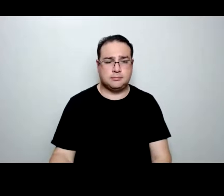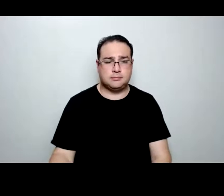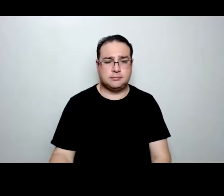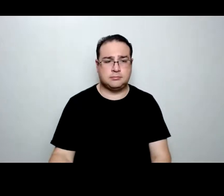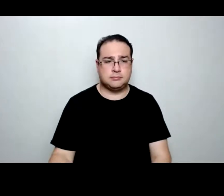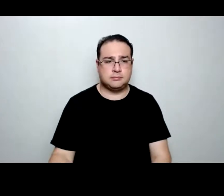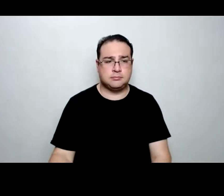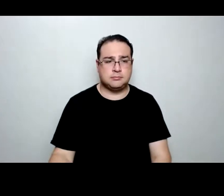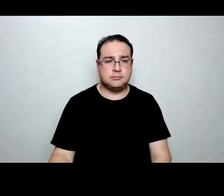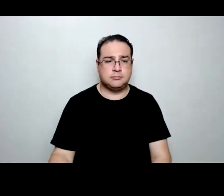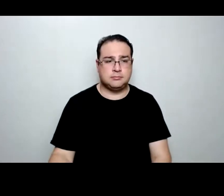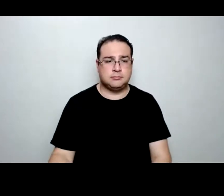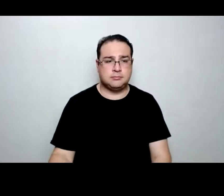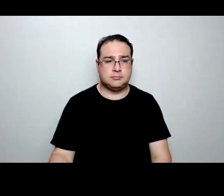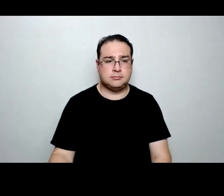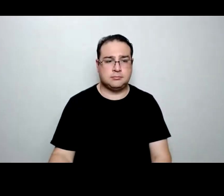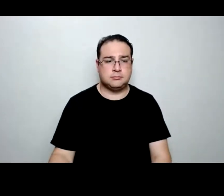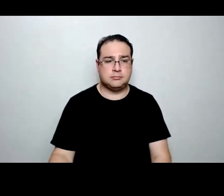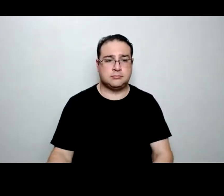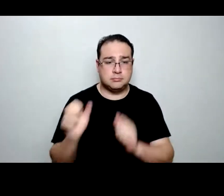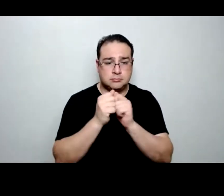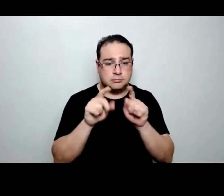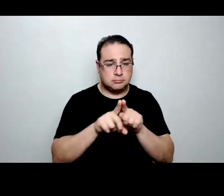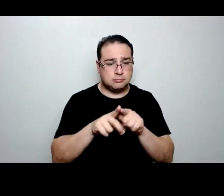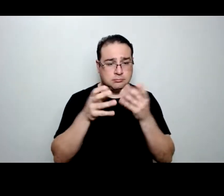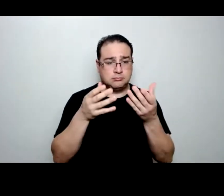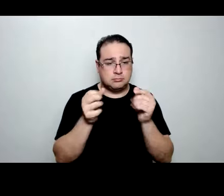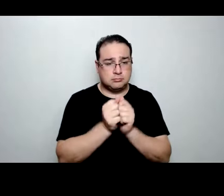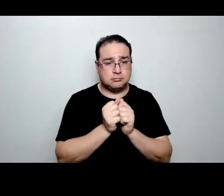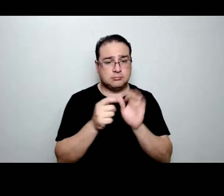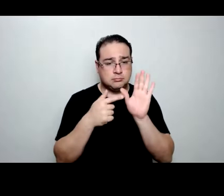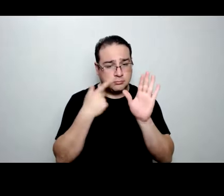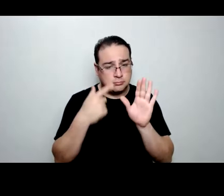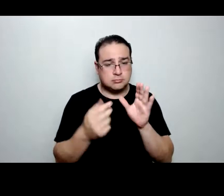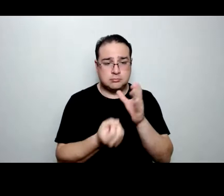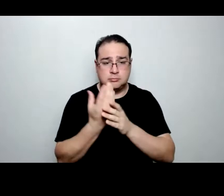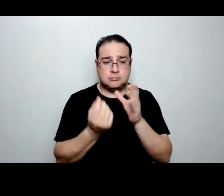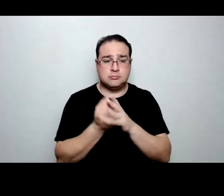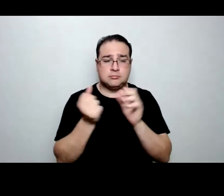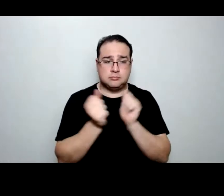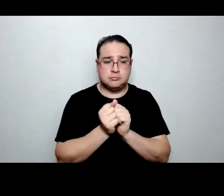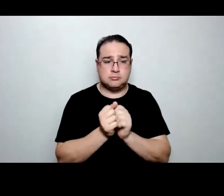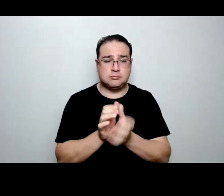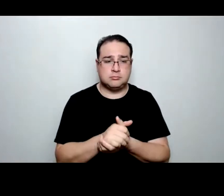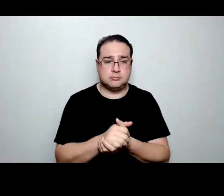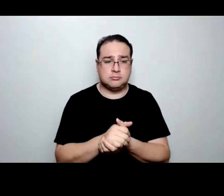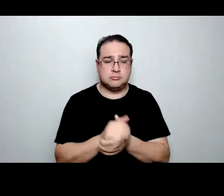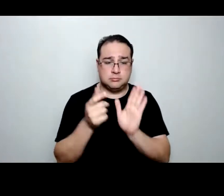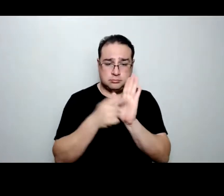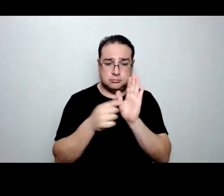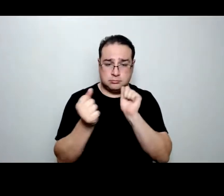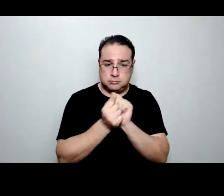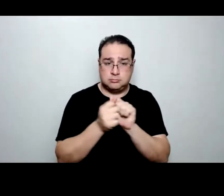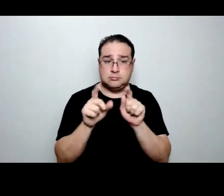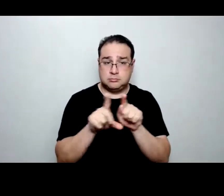arquivos do Elan para manter o alinhamento que você criou ali nesse programa.